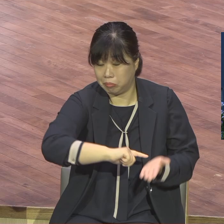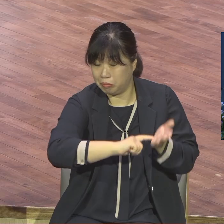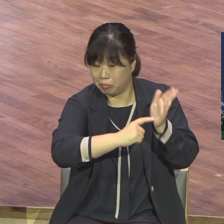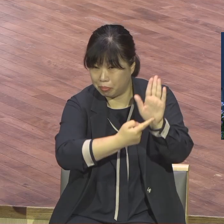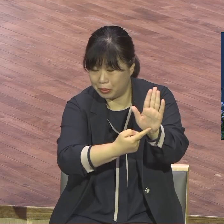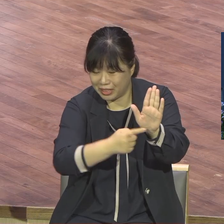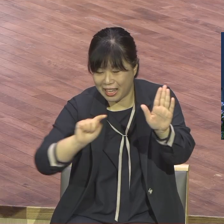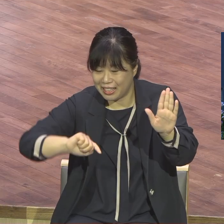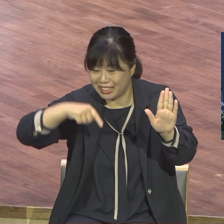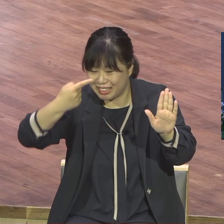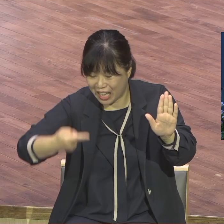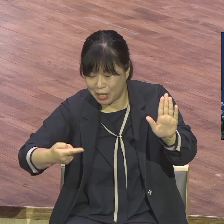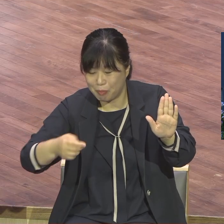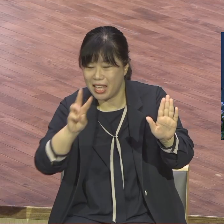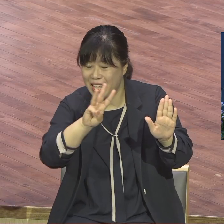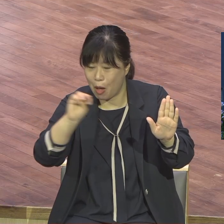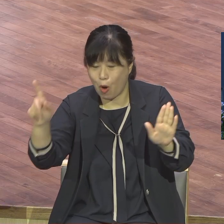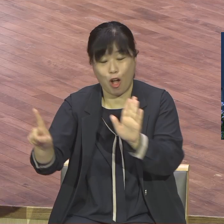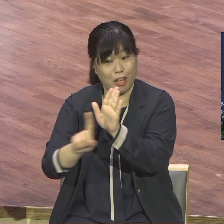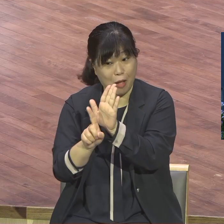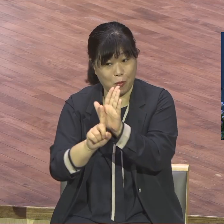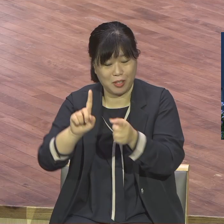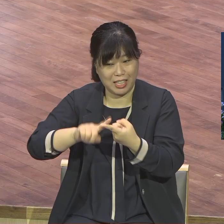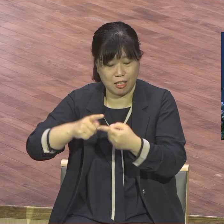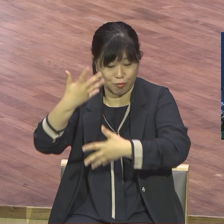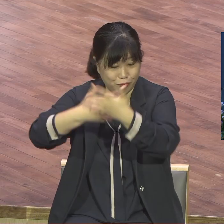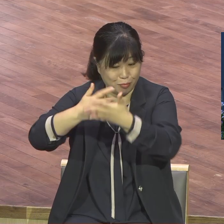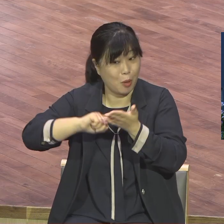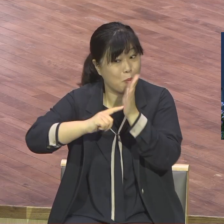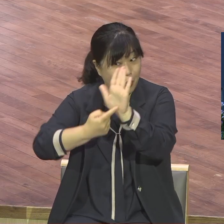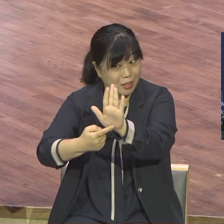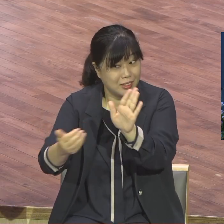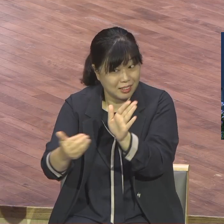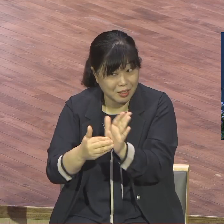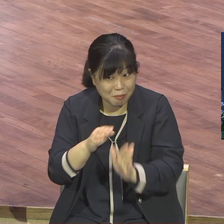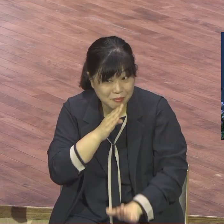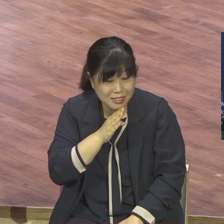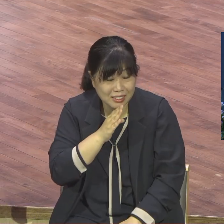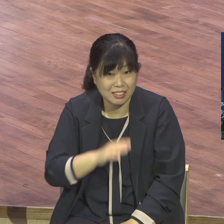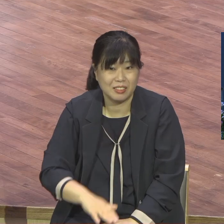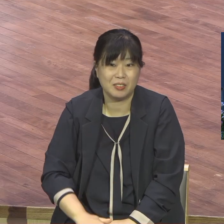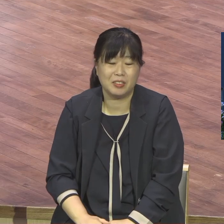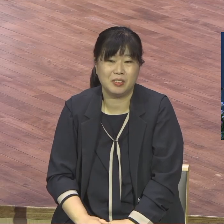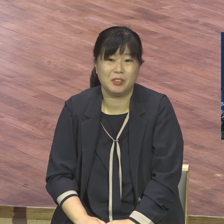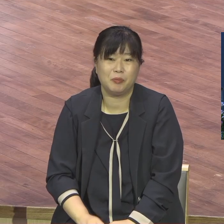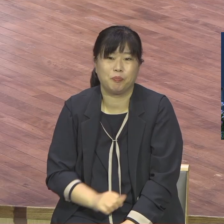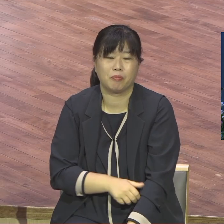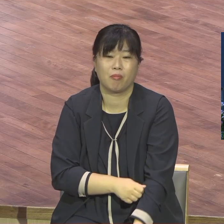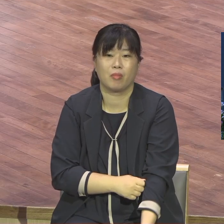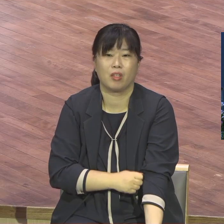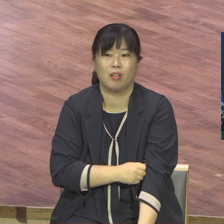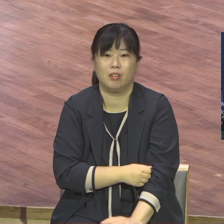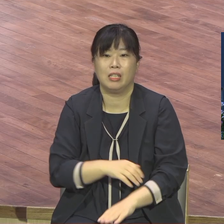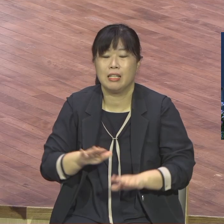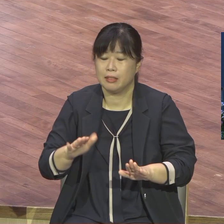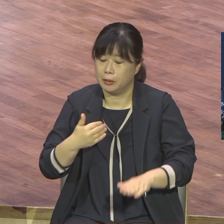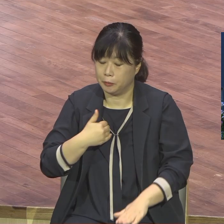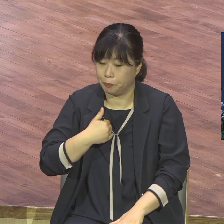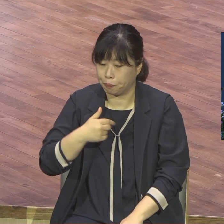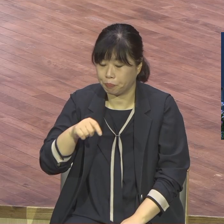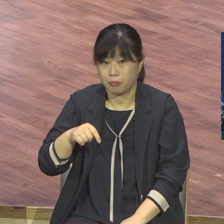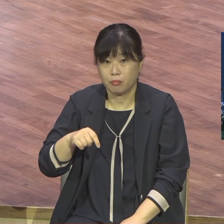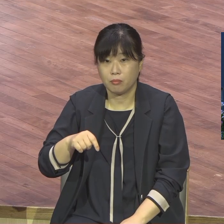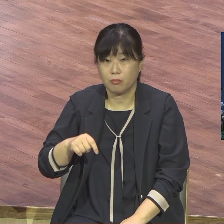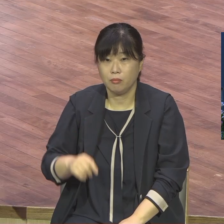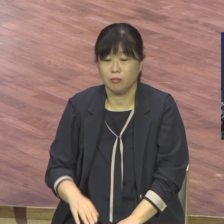이게 평소 때는 제가 못 봐요. 오늘 처음으로 지금 9시 반인데 정확하게 35분이었어요.